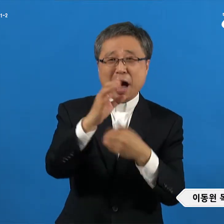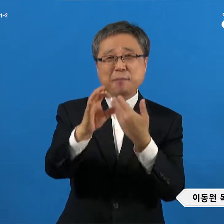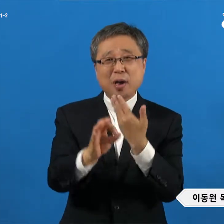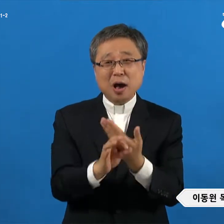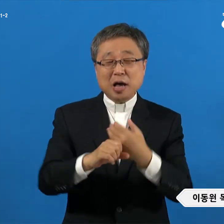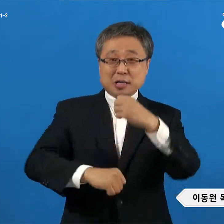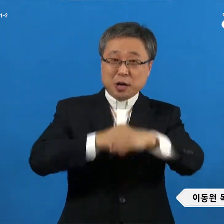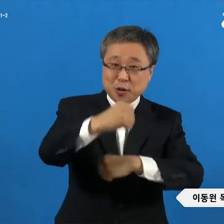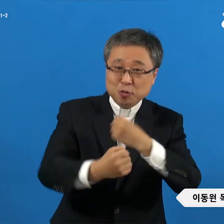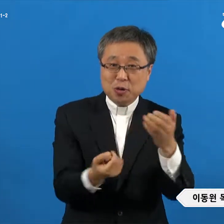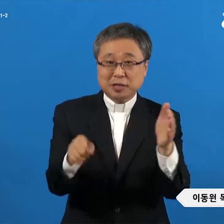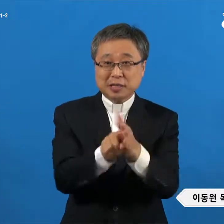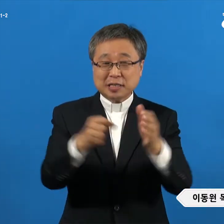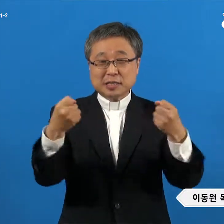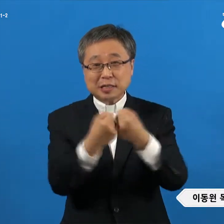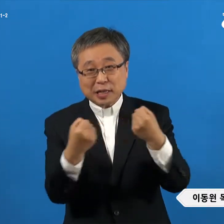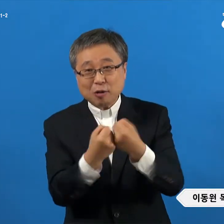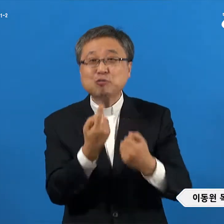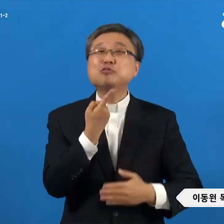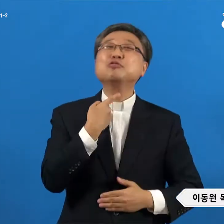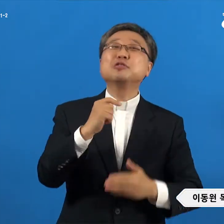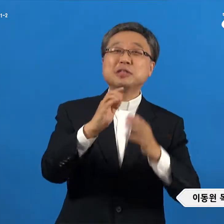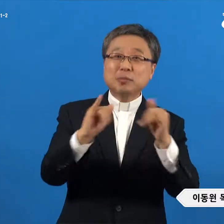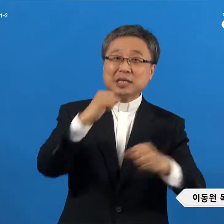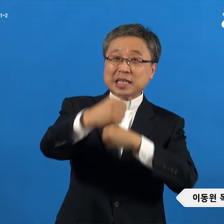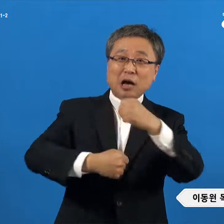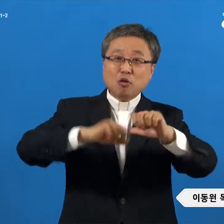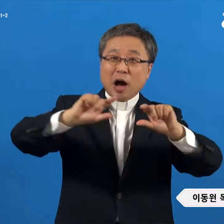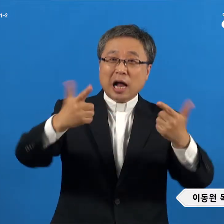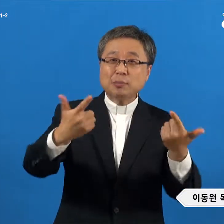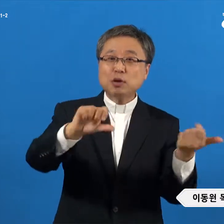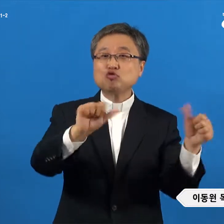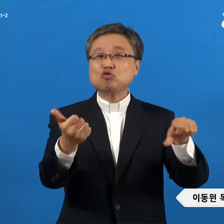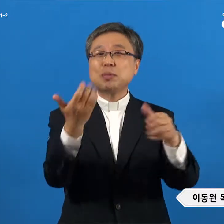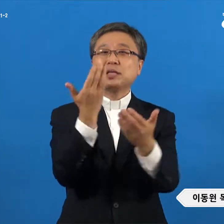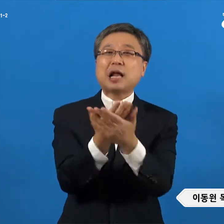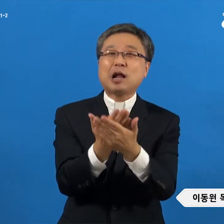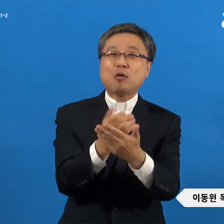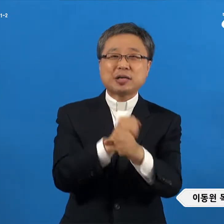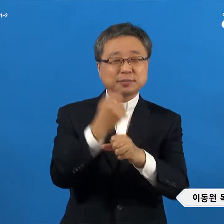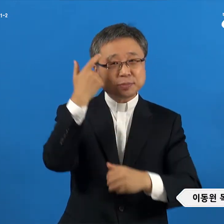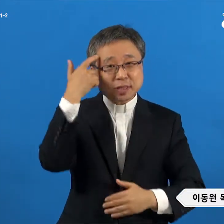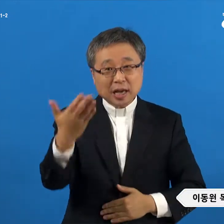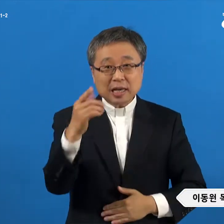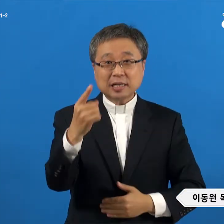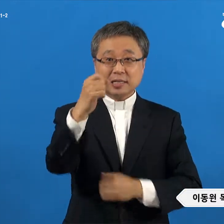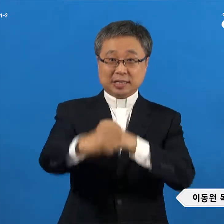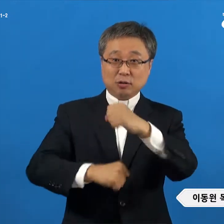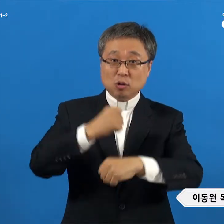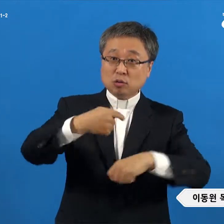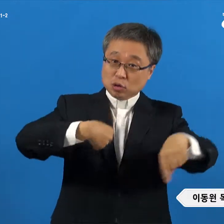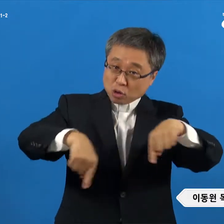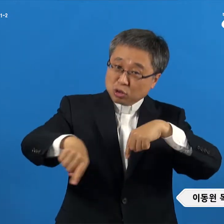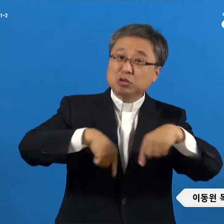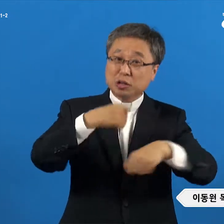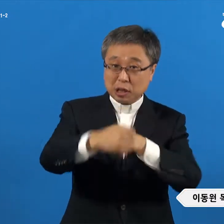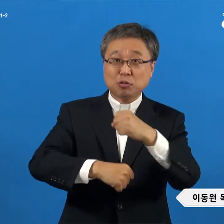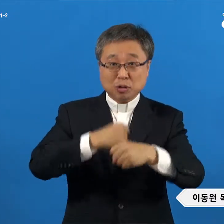싸우던 사람들이 자유 아니면 죽음을 달라고 했을까요? 이런 자유는 주로 정치적 자유입니다. 사회적